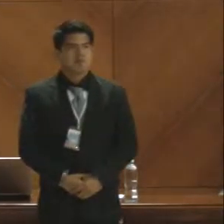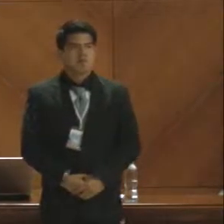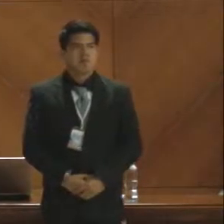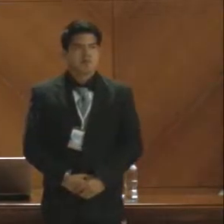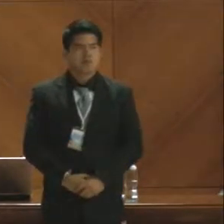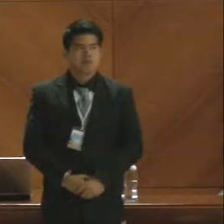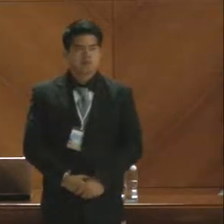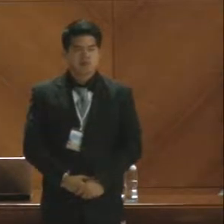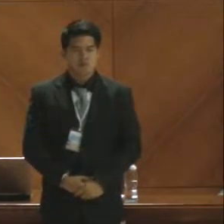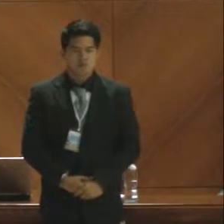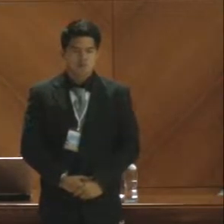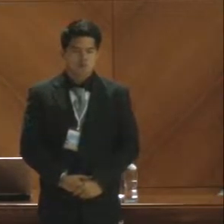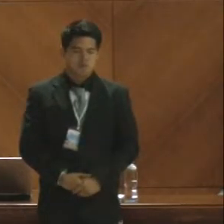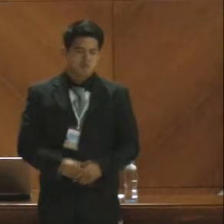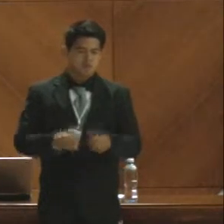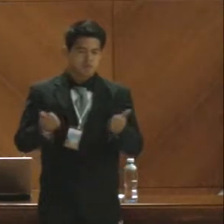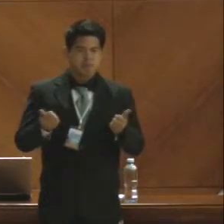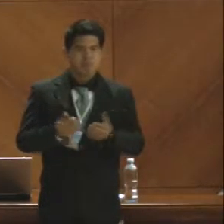Ya.